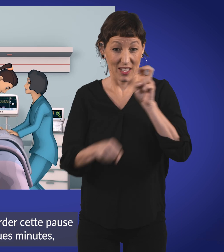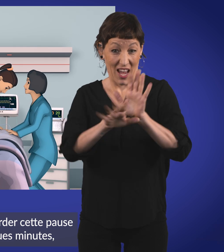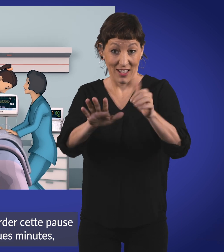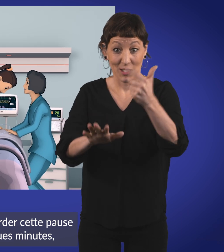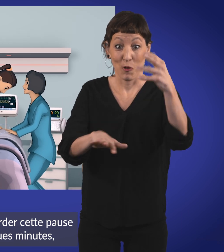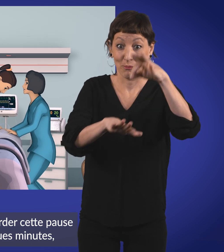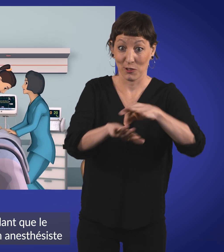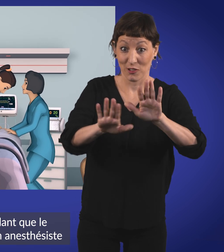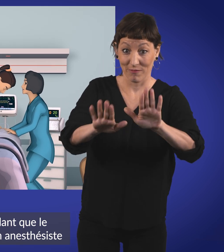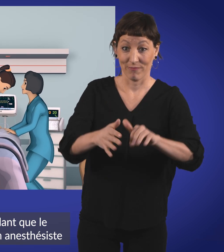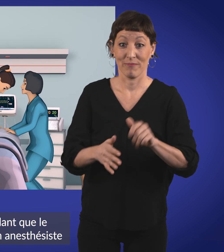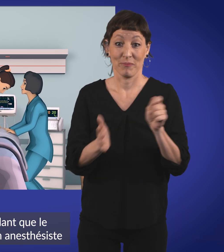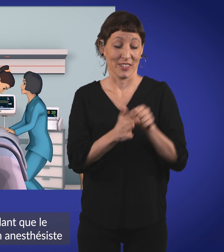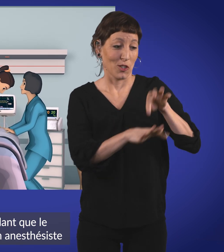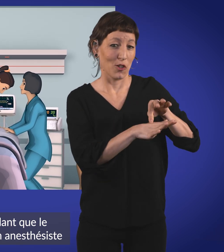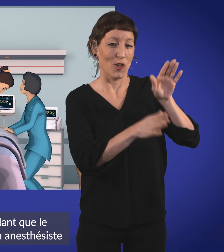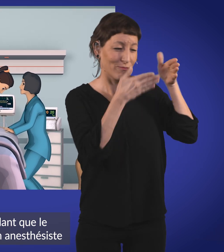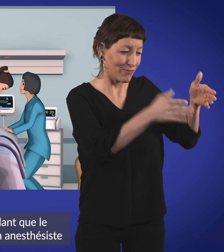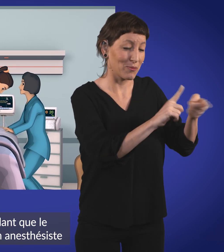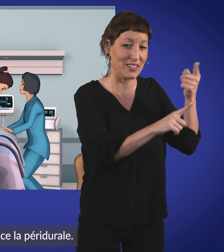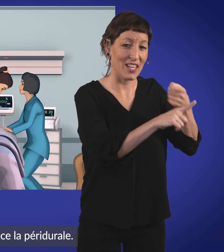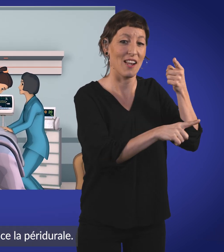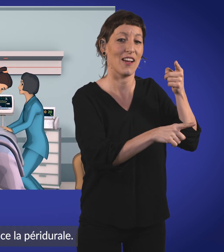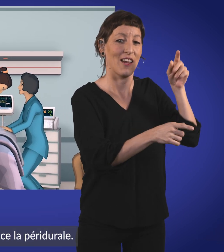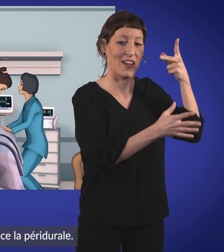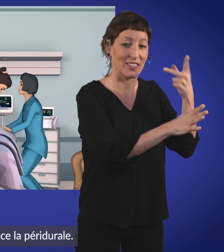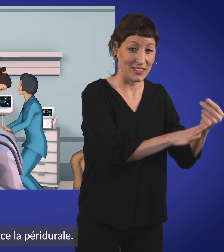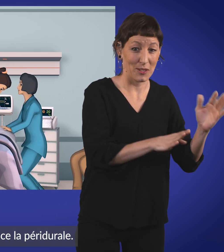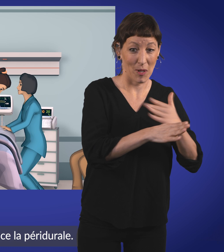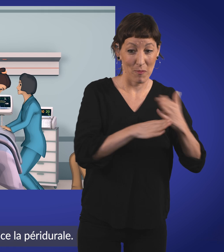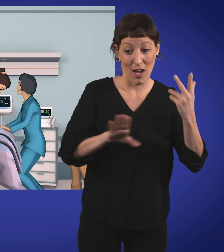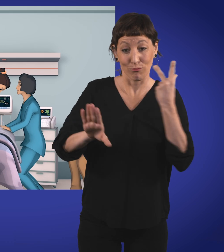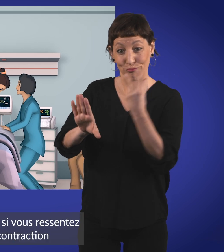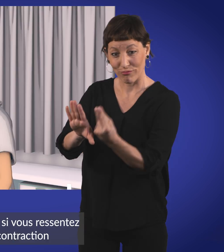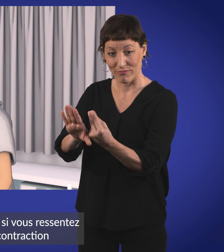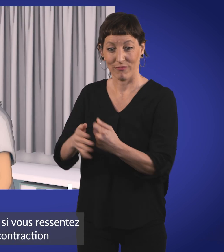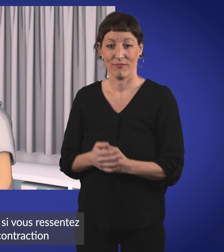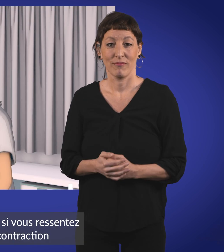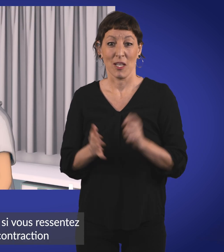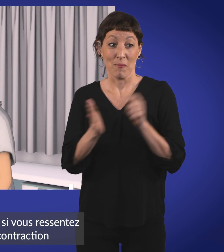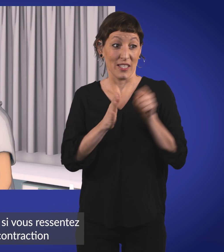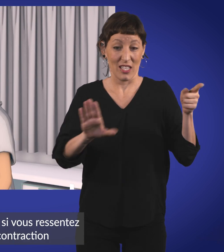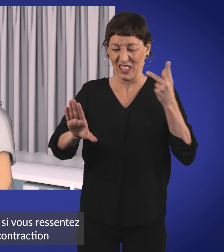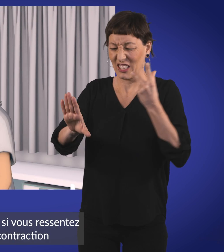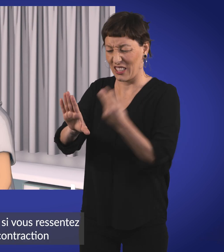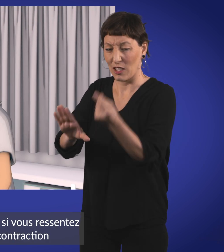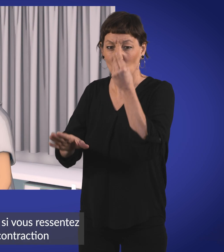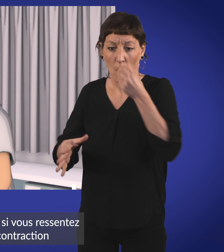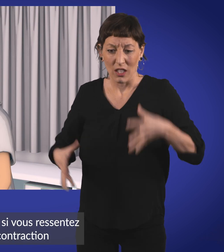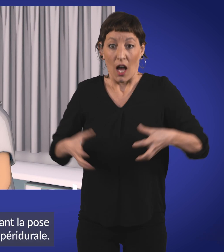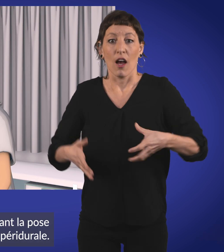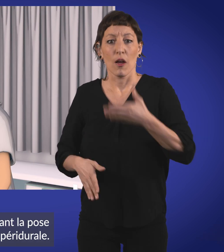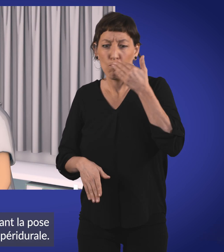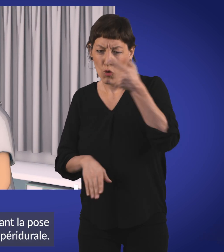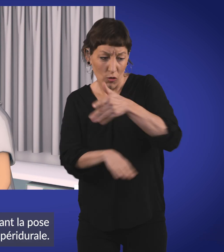pose quelques minutes pendant que le médecin anesthésiste met en place la péridurale. Informez-le si vous ressentez une